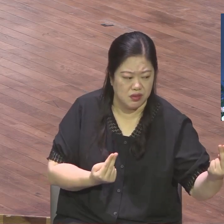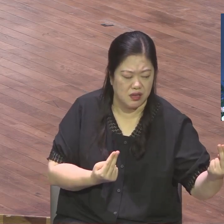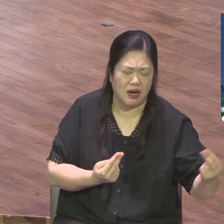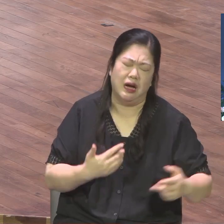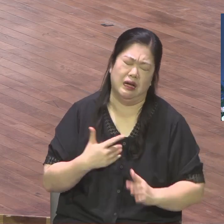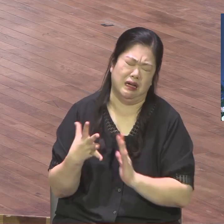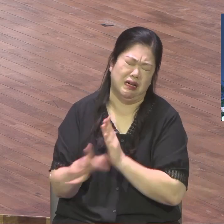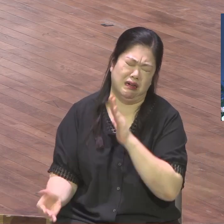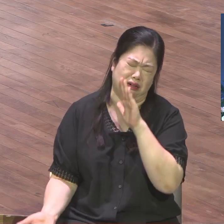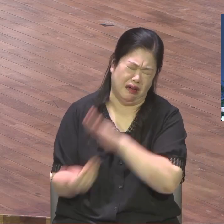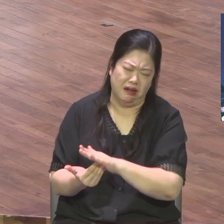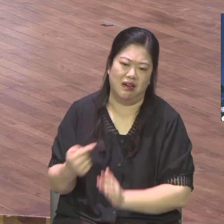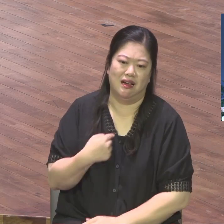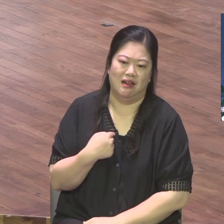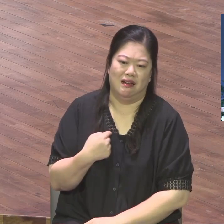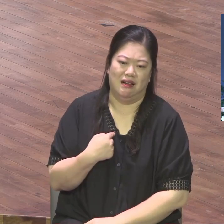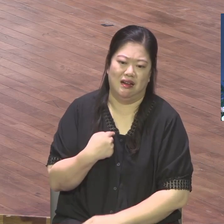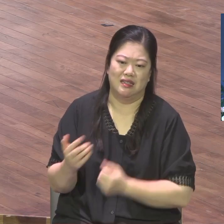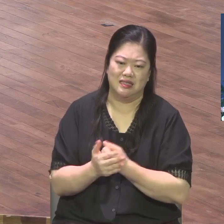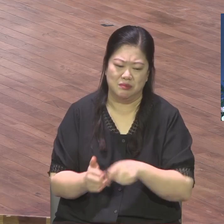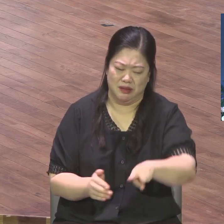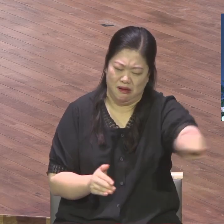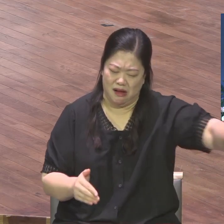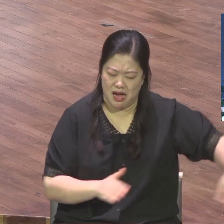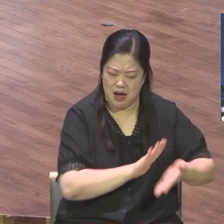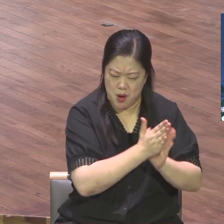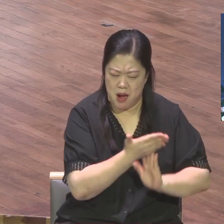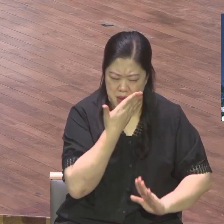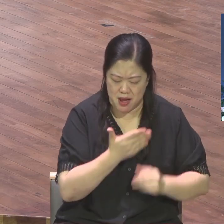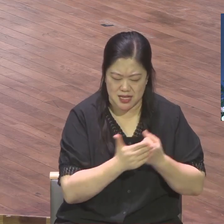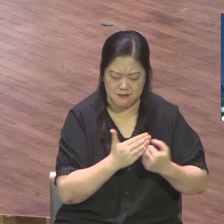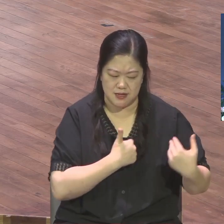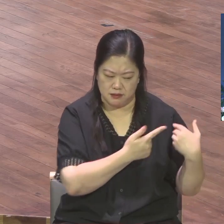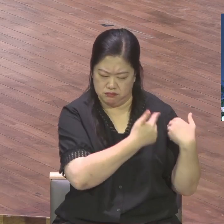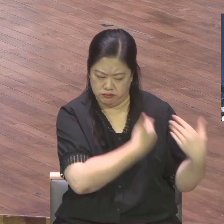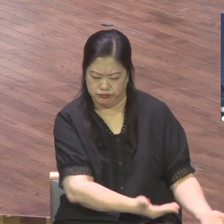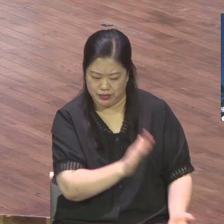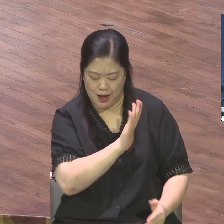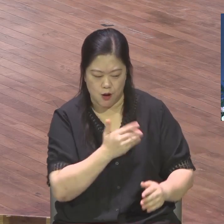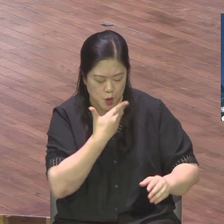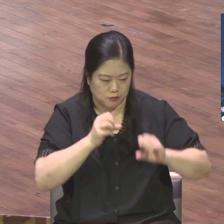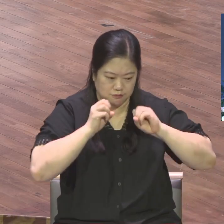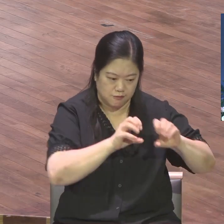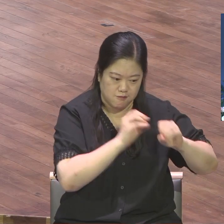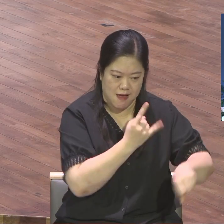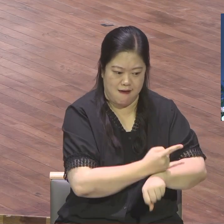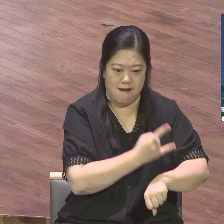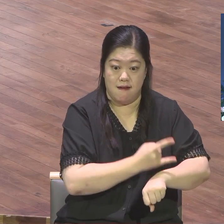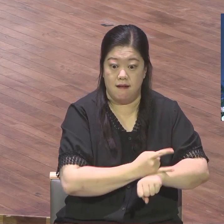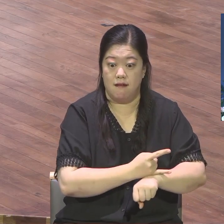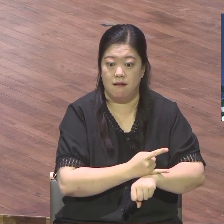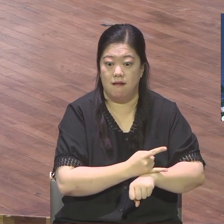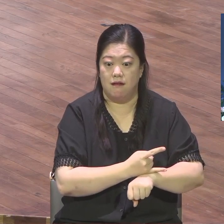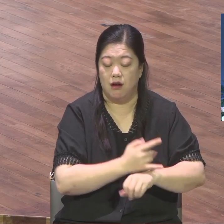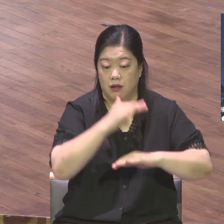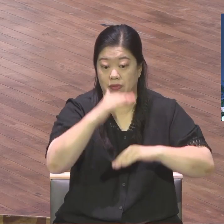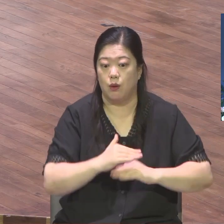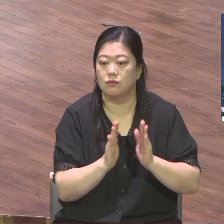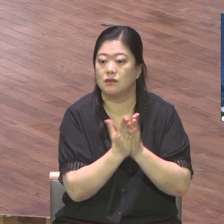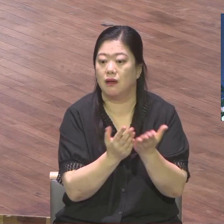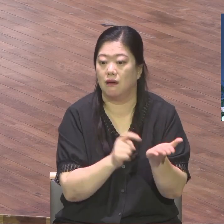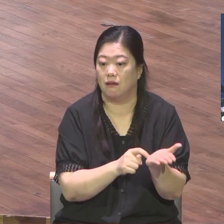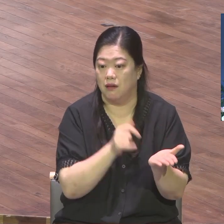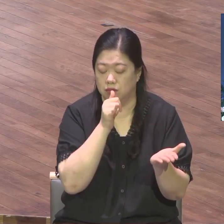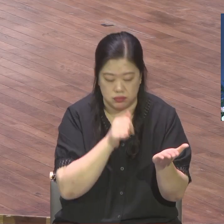수 있다. 성도 여러분 한 번 더 도전하시기 바랍니다. 한 번만 더